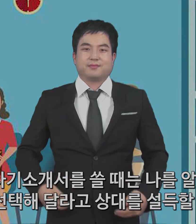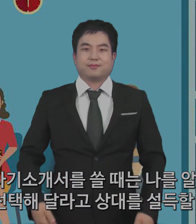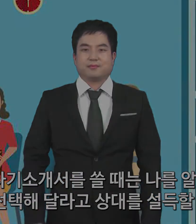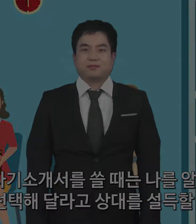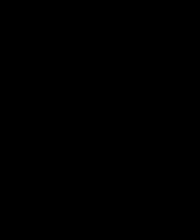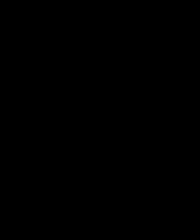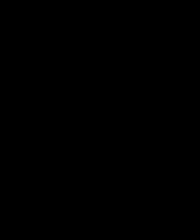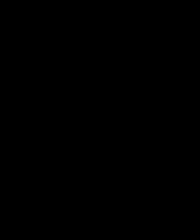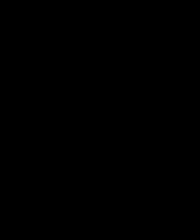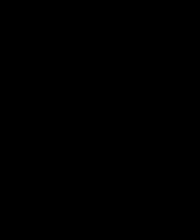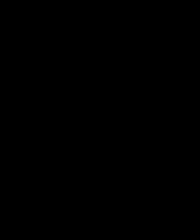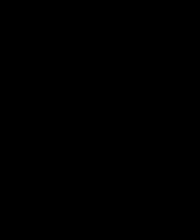합니다.